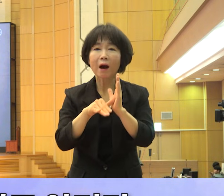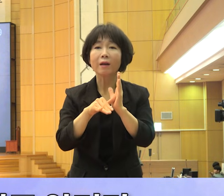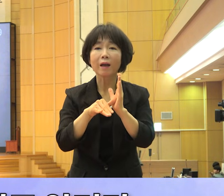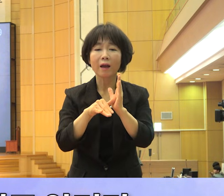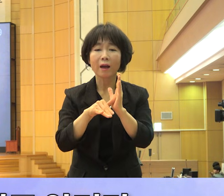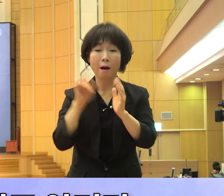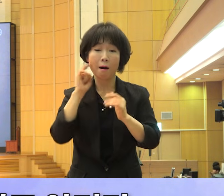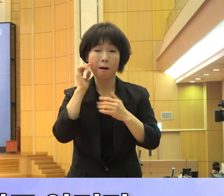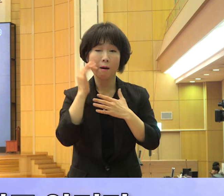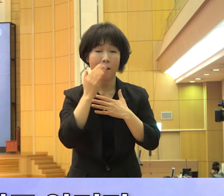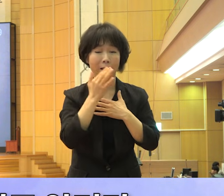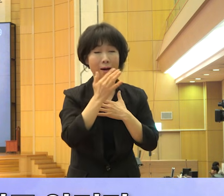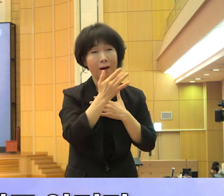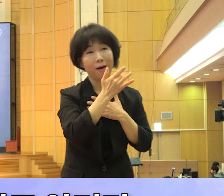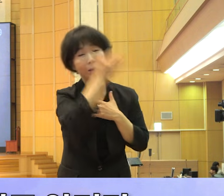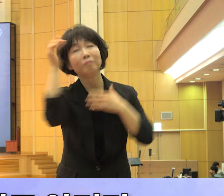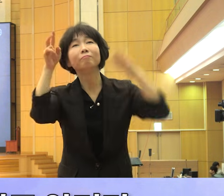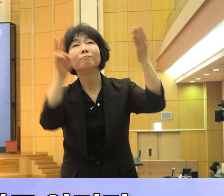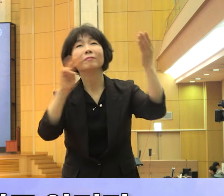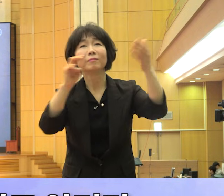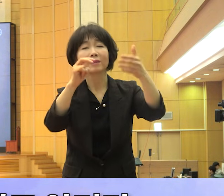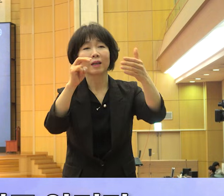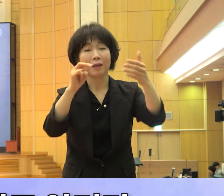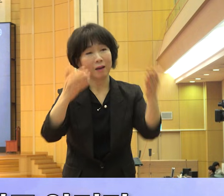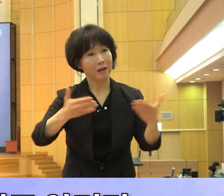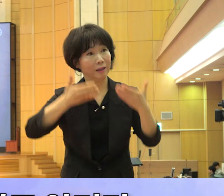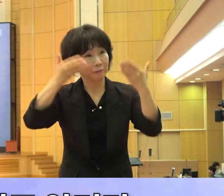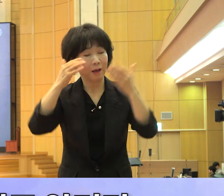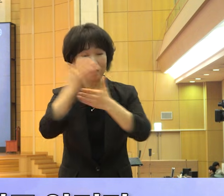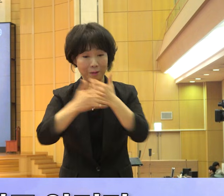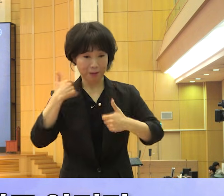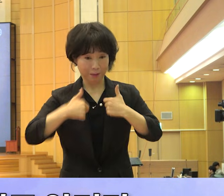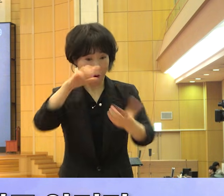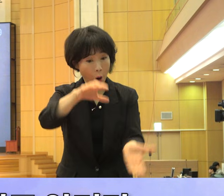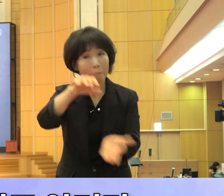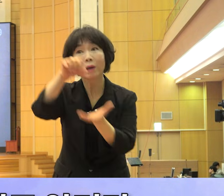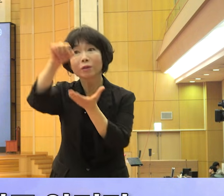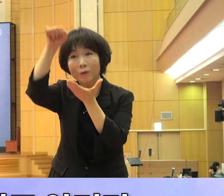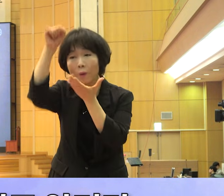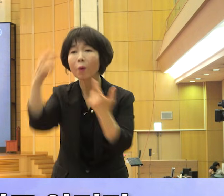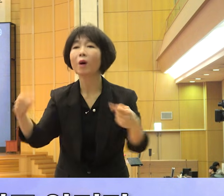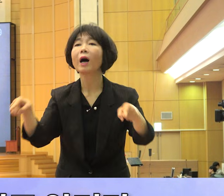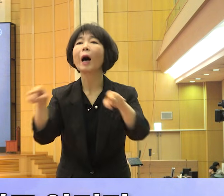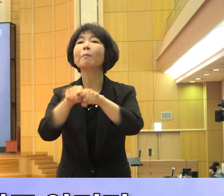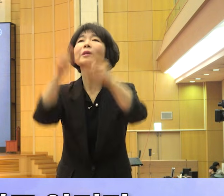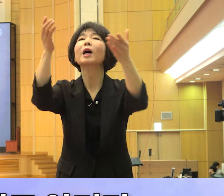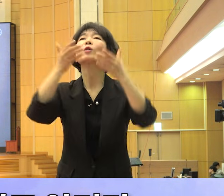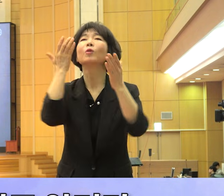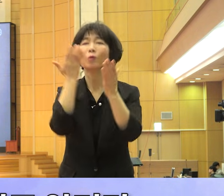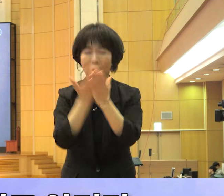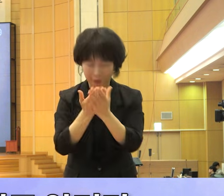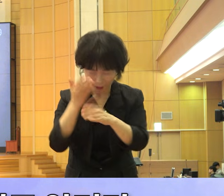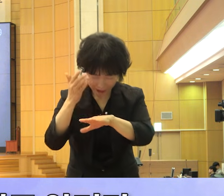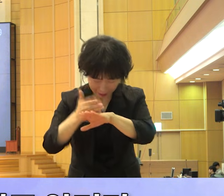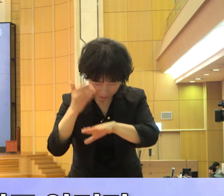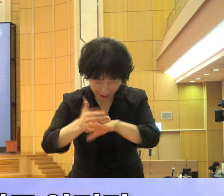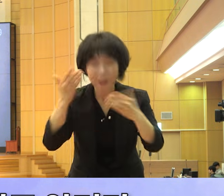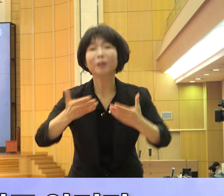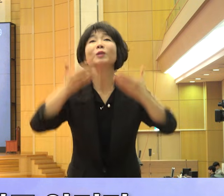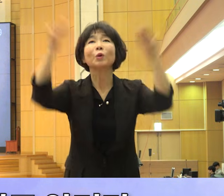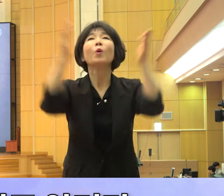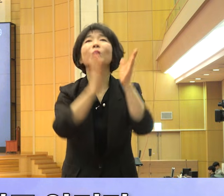목소리 찬양한 찬양대회에 함께해 주시고 하나님이 기뻐 받으신 찬양대회 하나님 함께하여 주옵소서.